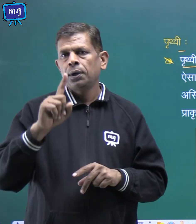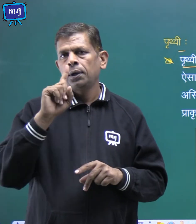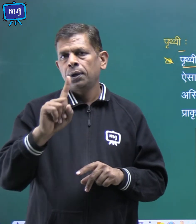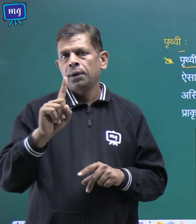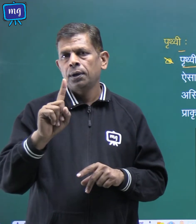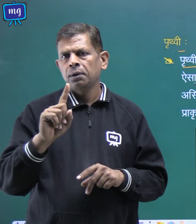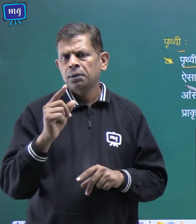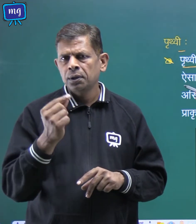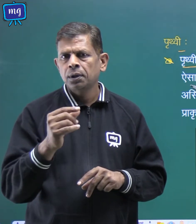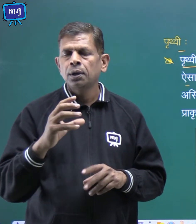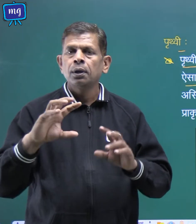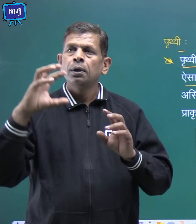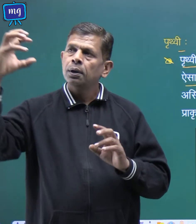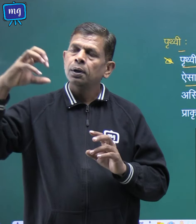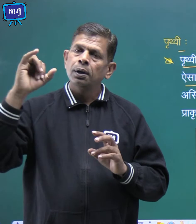एकमात्र ऐसा ग्रह है